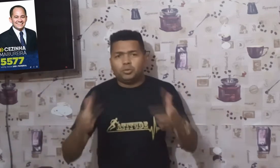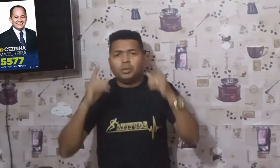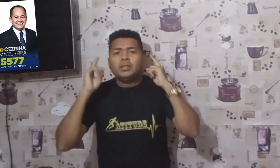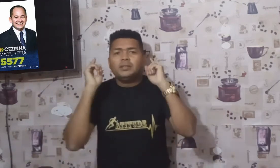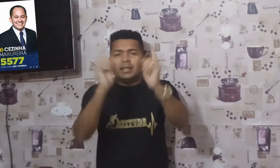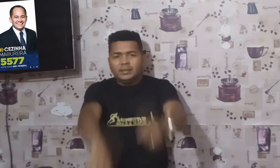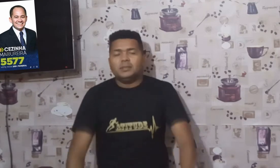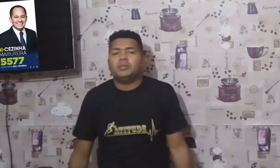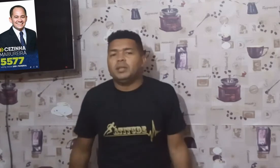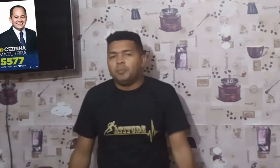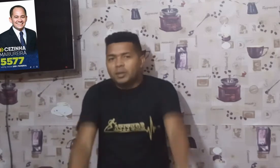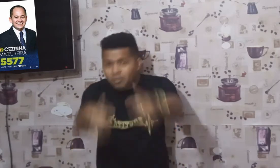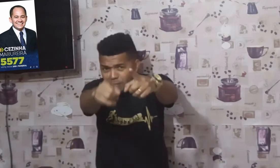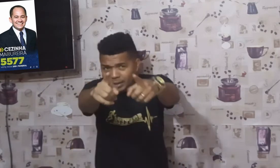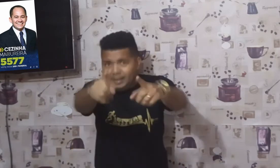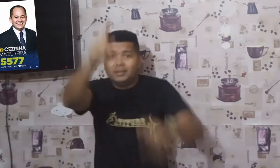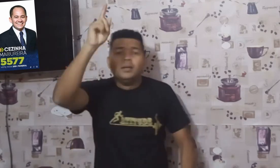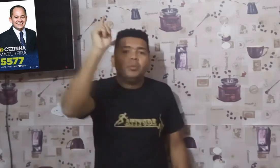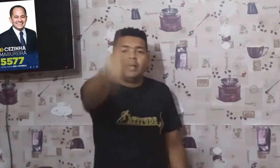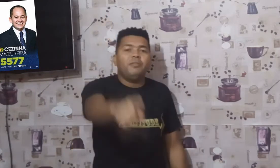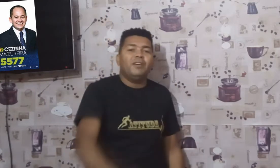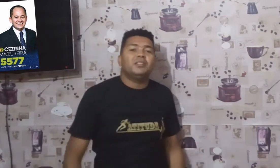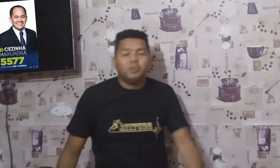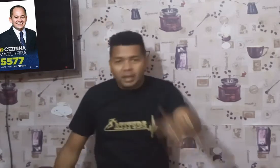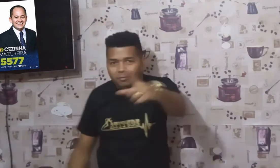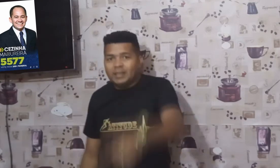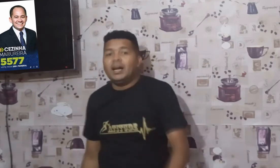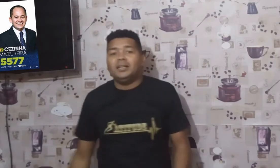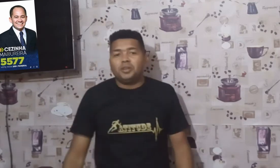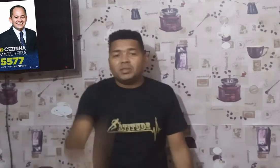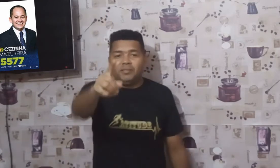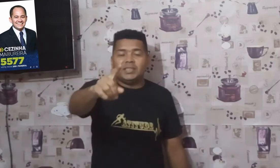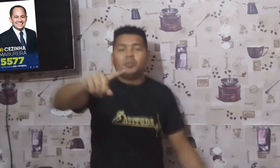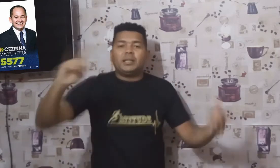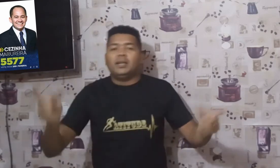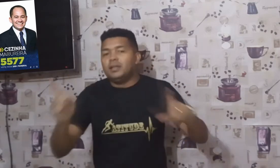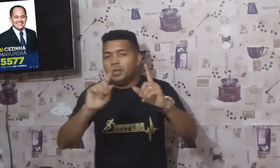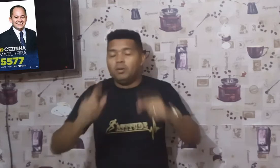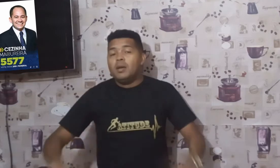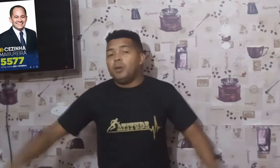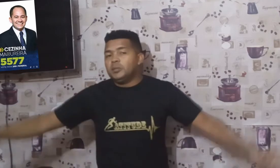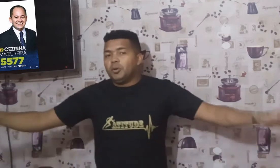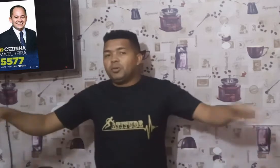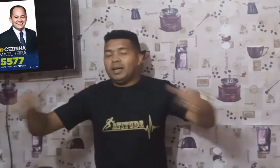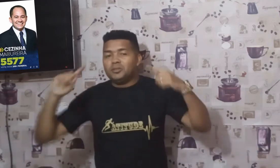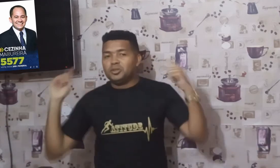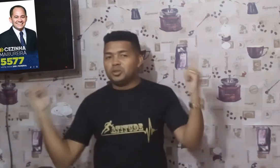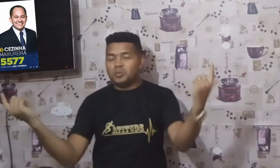pastor Cezinha de Madureira. Por que eu vou votar nele? Porque ele fez, porque ele faz. Ah, Djalma, está fazendo porque está ganhando? Não. Pode procurar em todos os